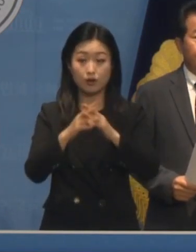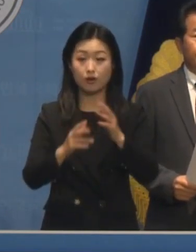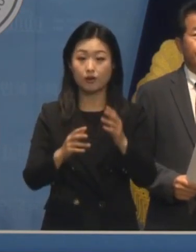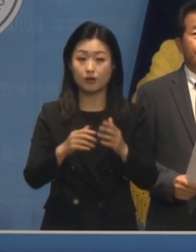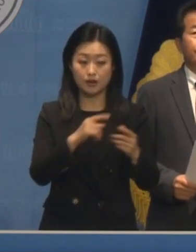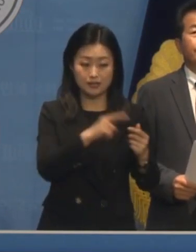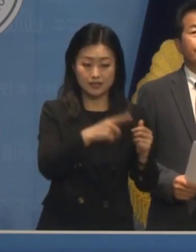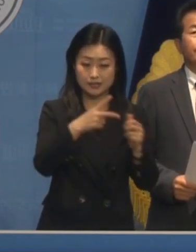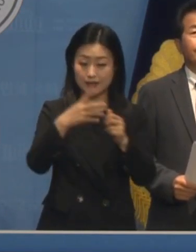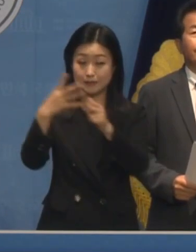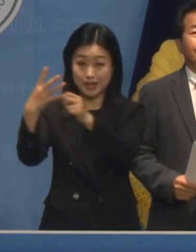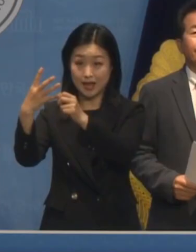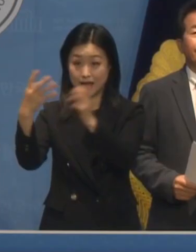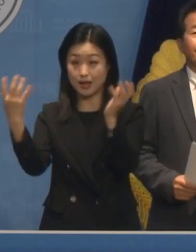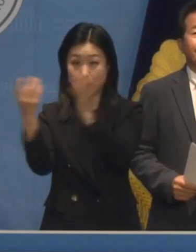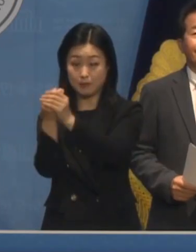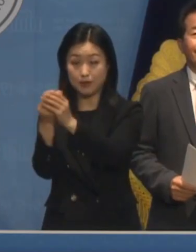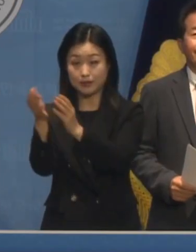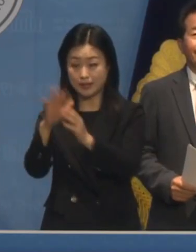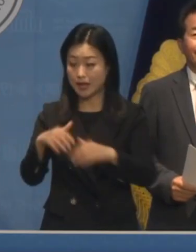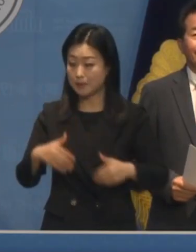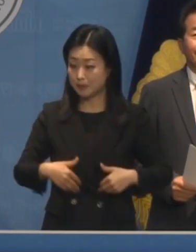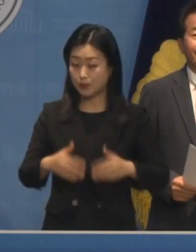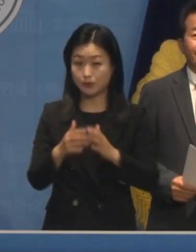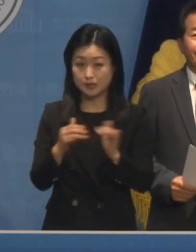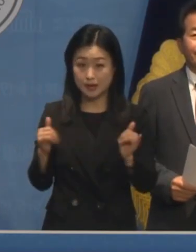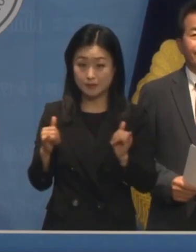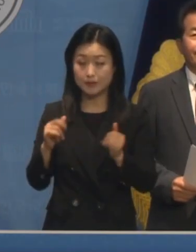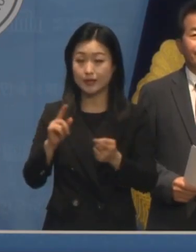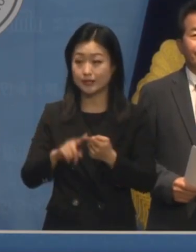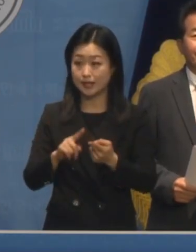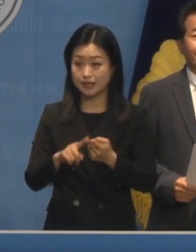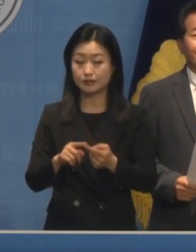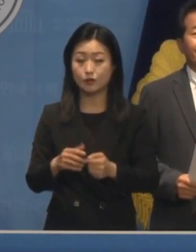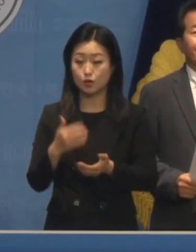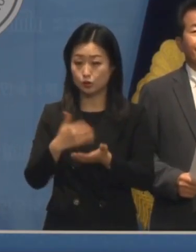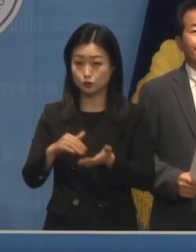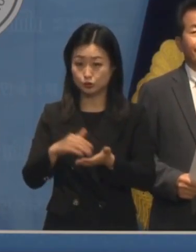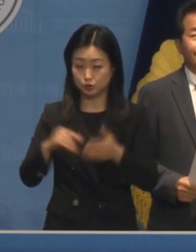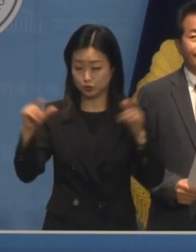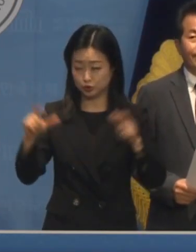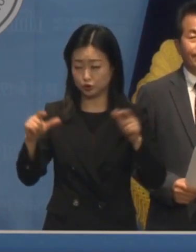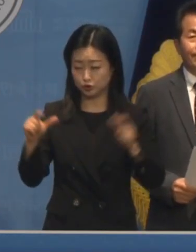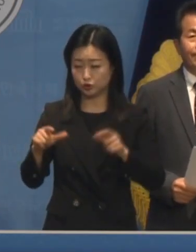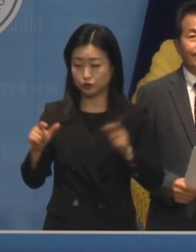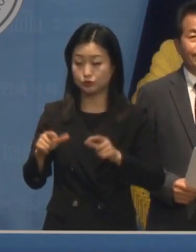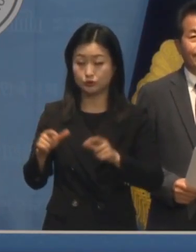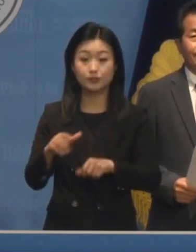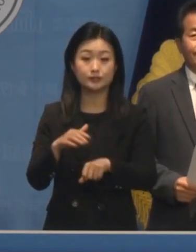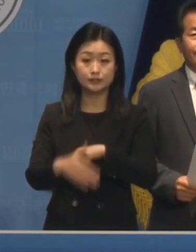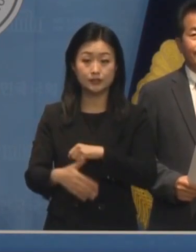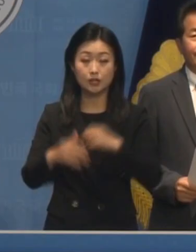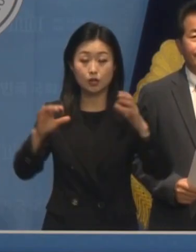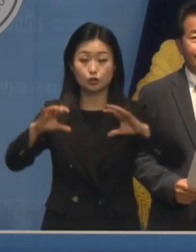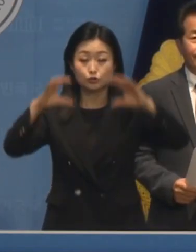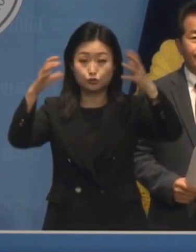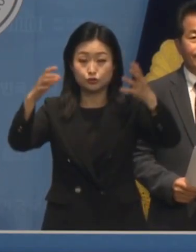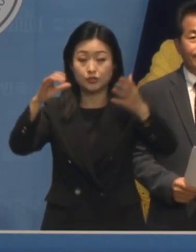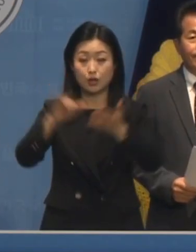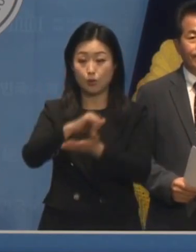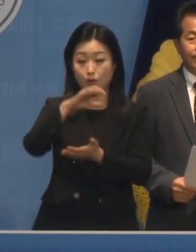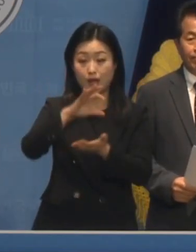앞두고도 필요 인력에 대해서는 깜깜이 기존 인력만 쪼개기 현실에서 국제공항을